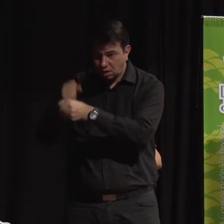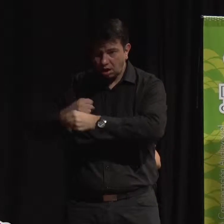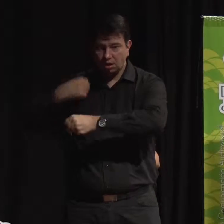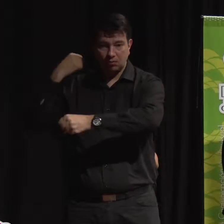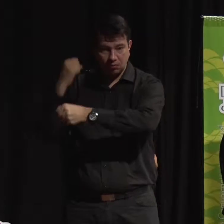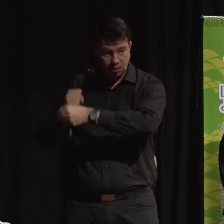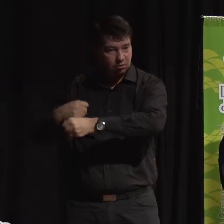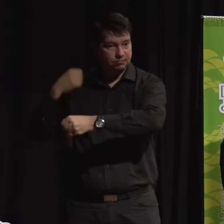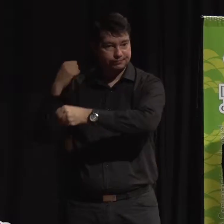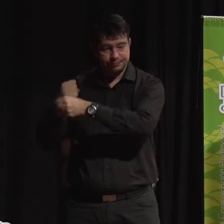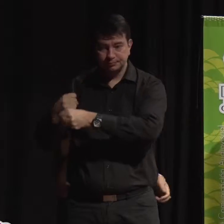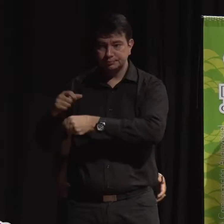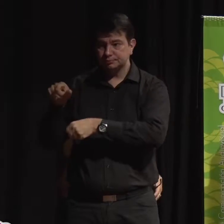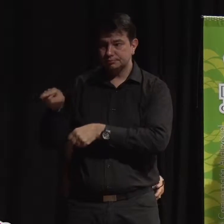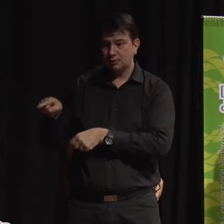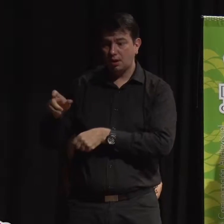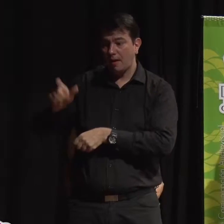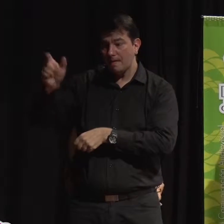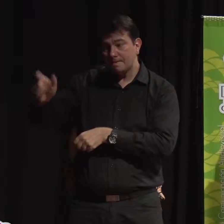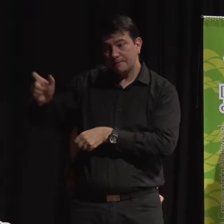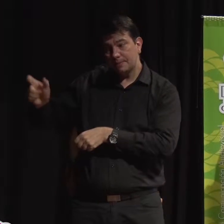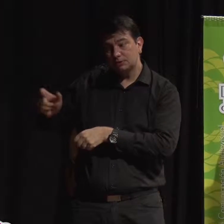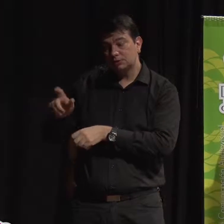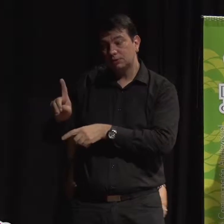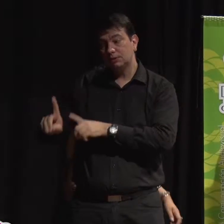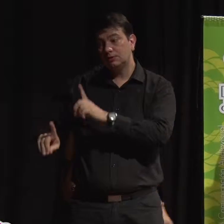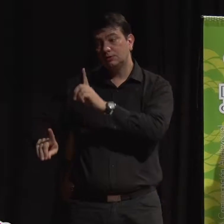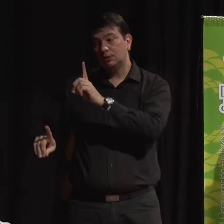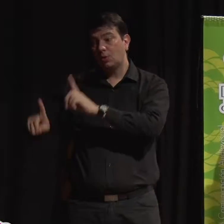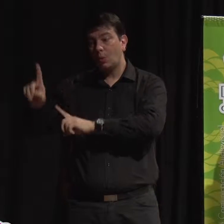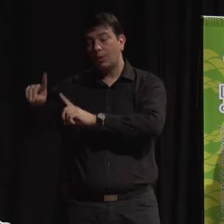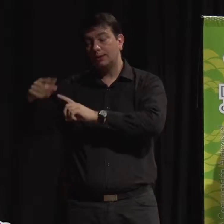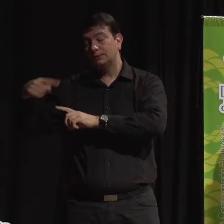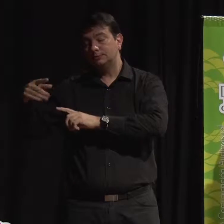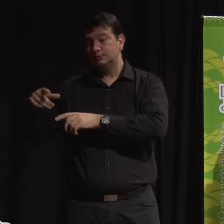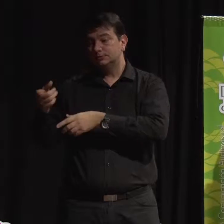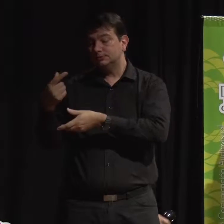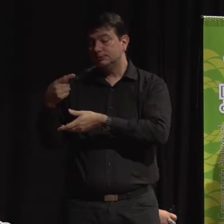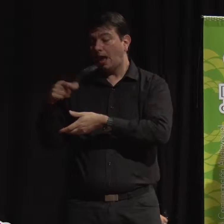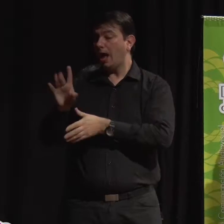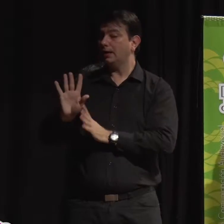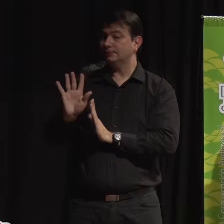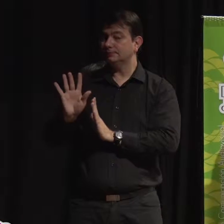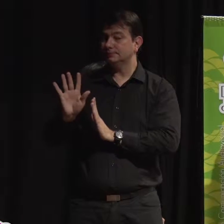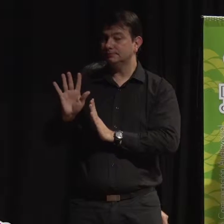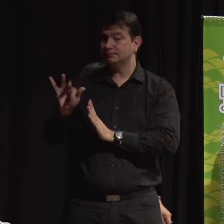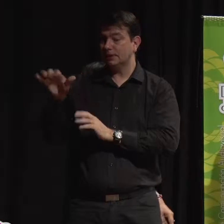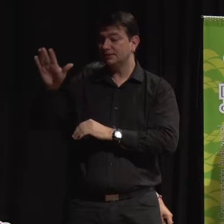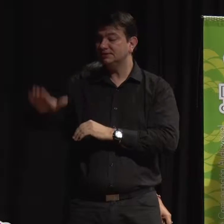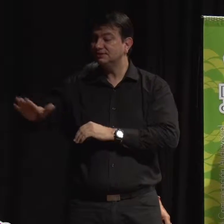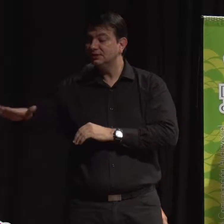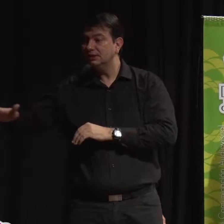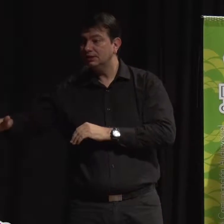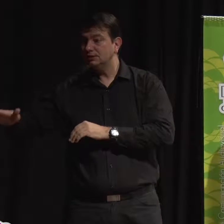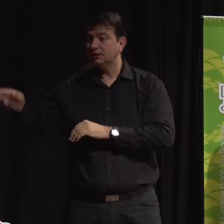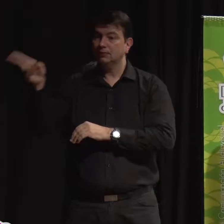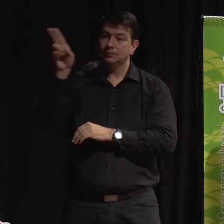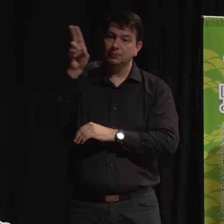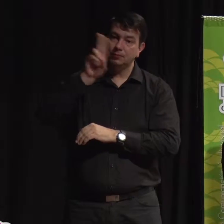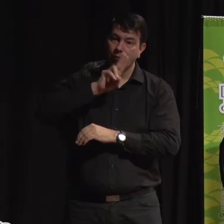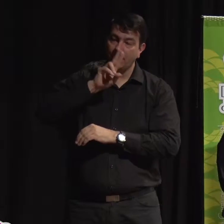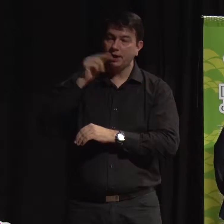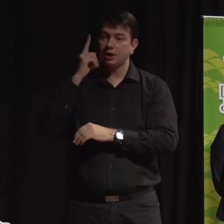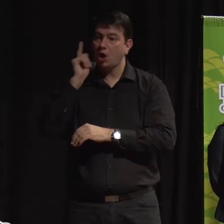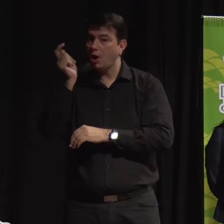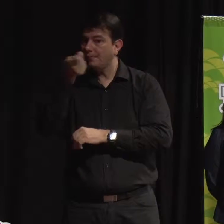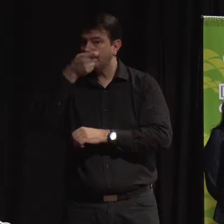pero también hay gente que anda en cosas raras sabemos que hay chicos y chicas que